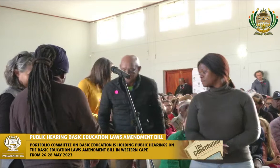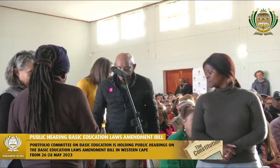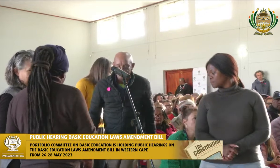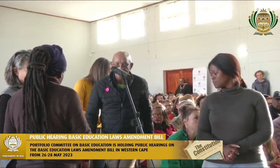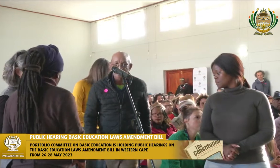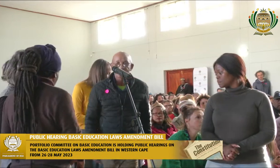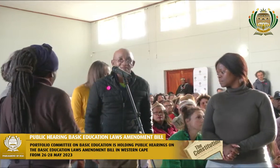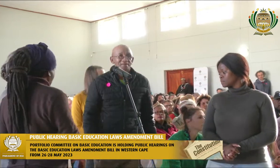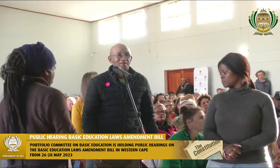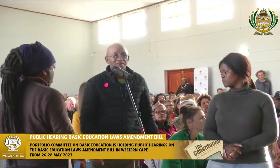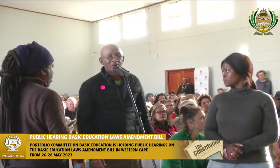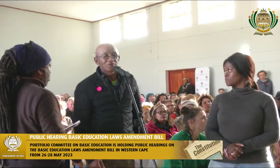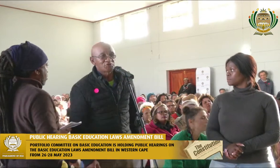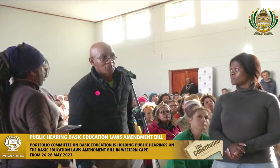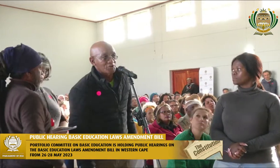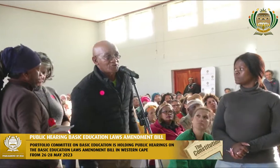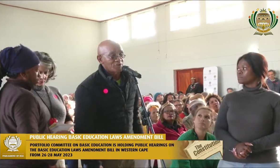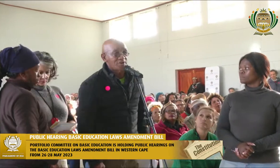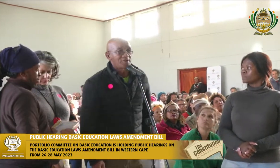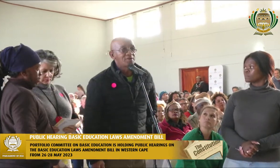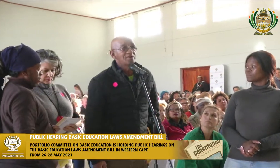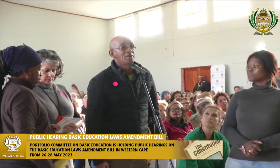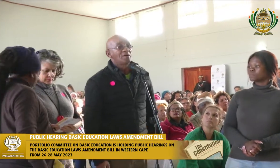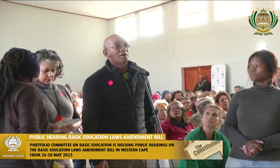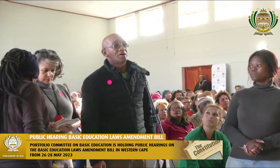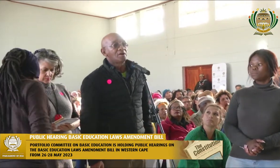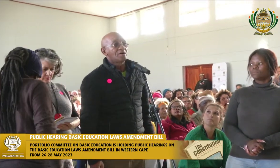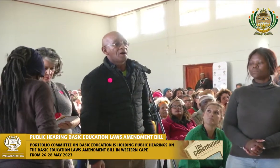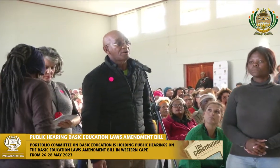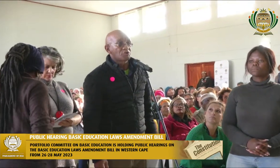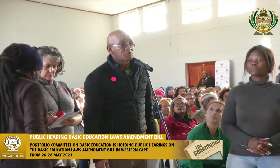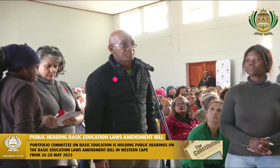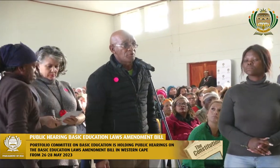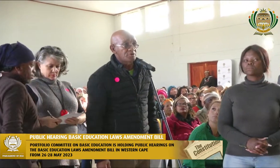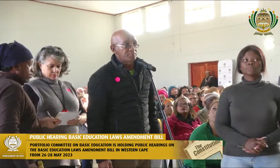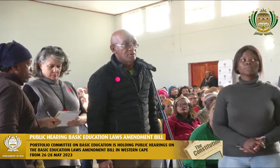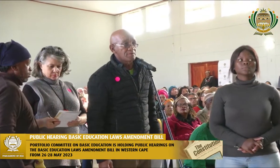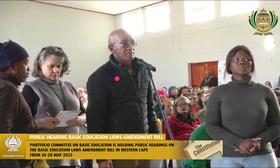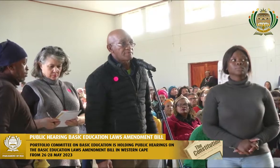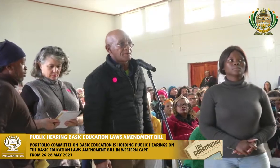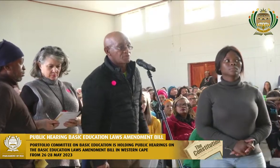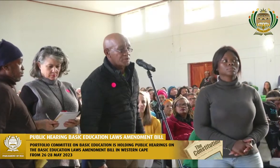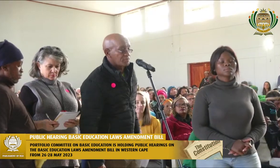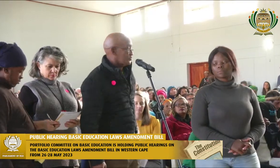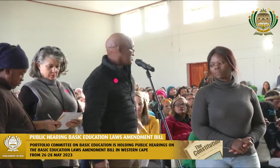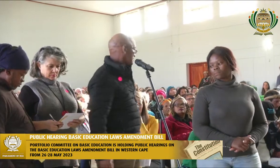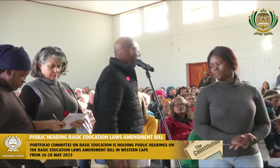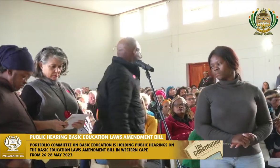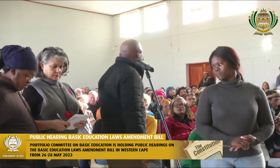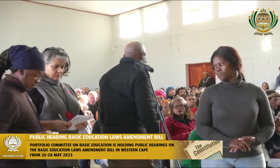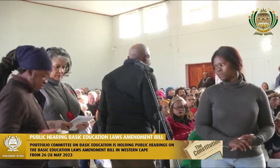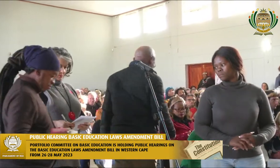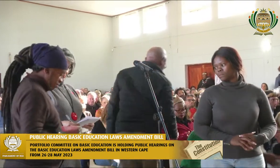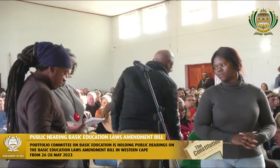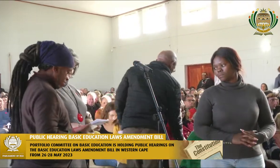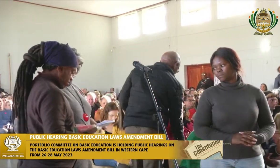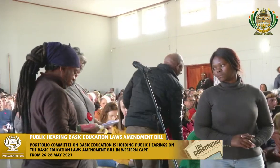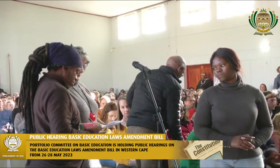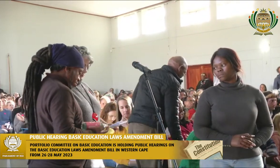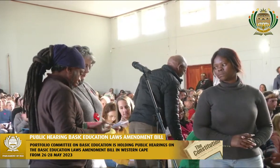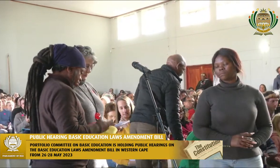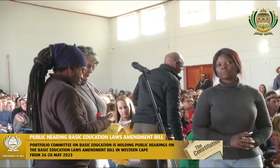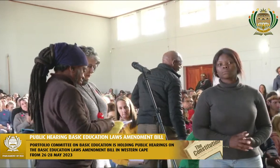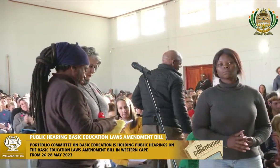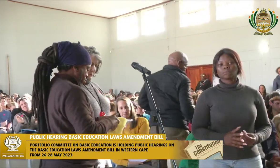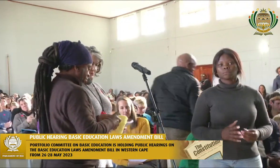No, he did not. Sorry. I don't support the bill. Thank you very much. We want